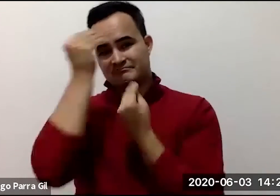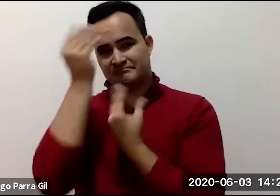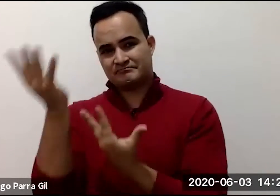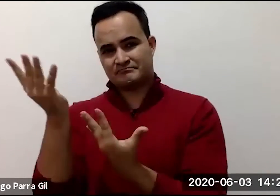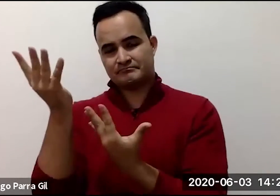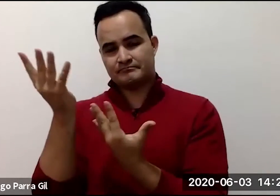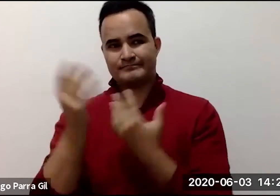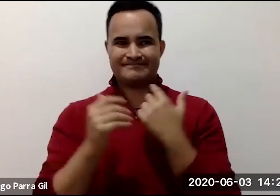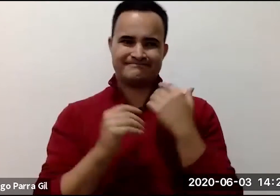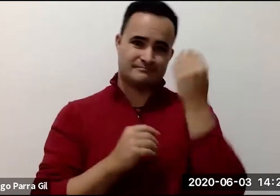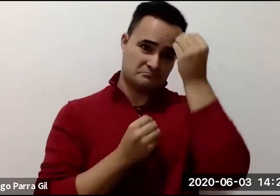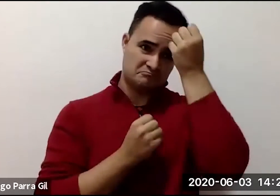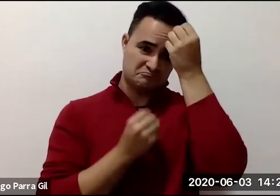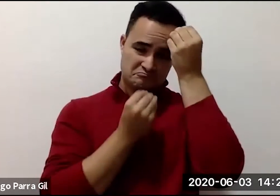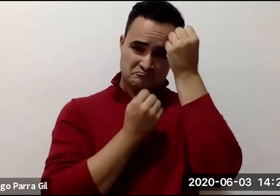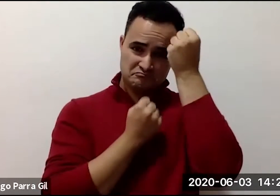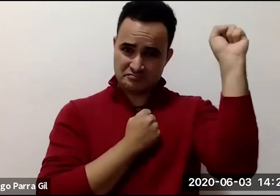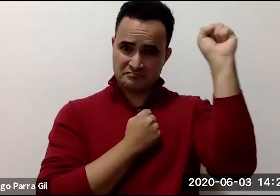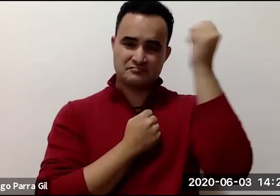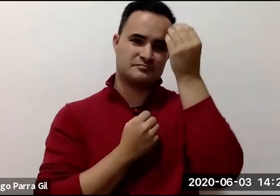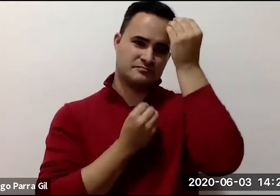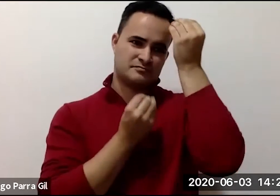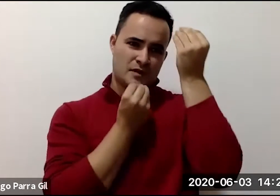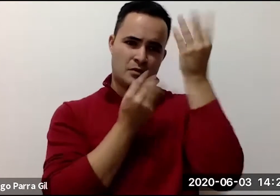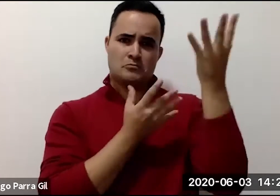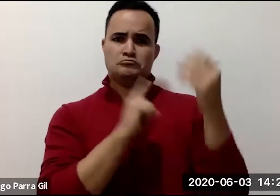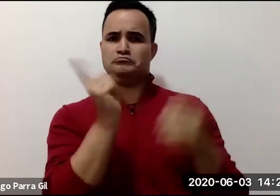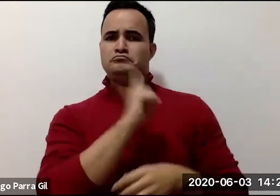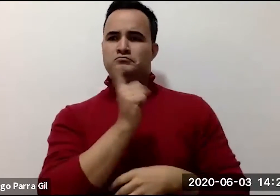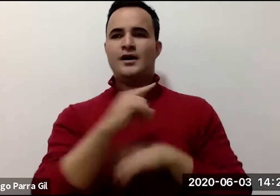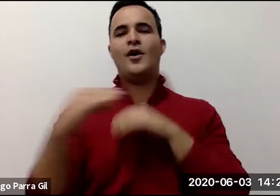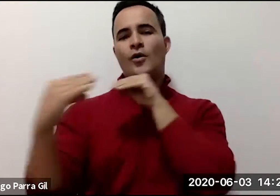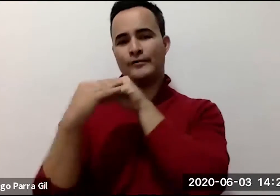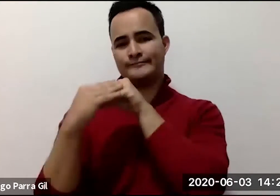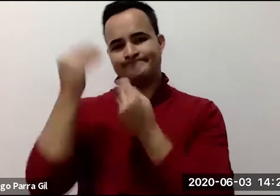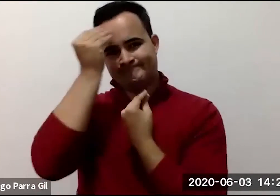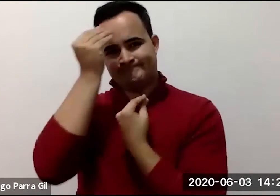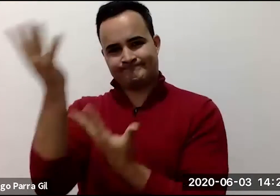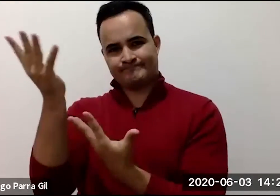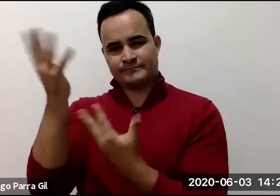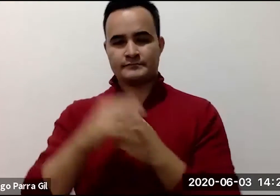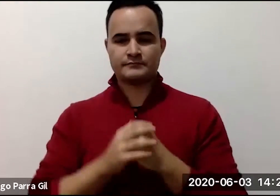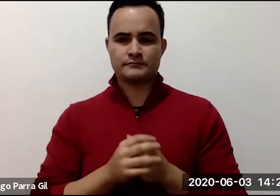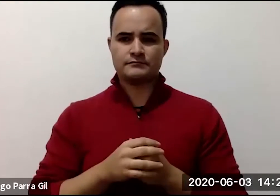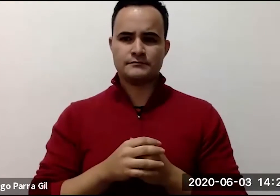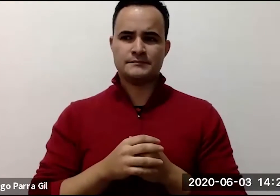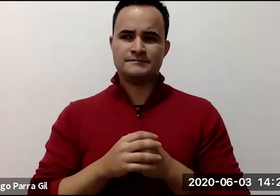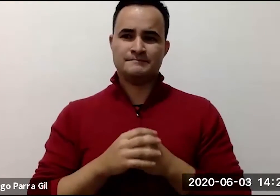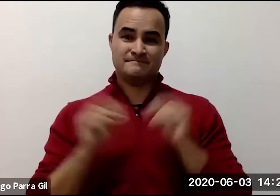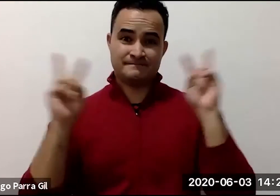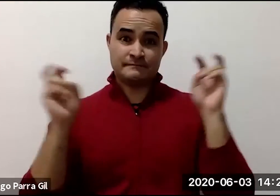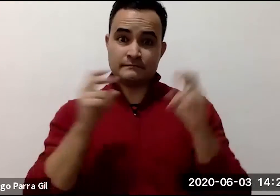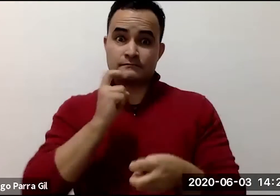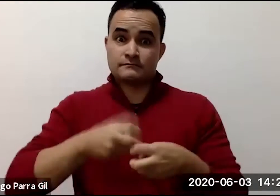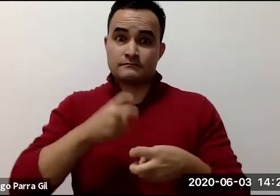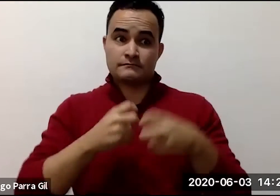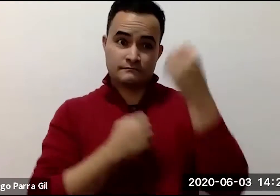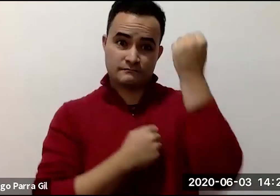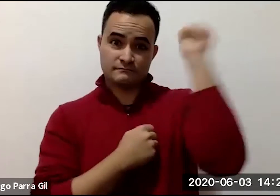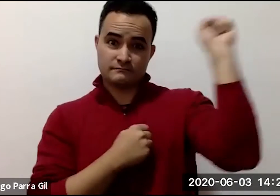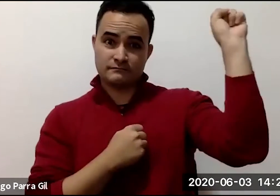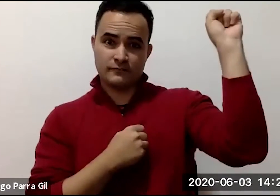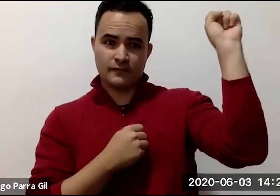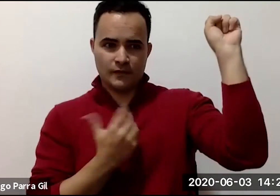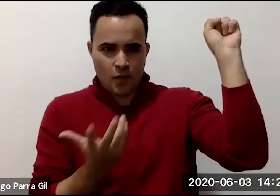algo difícil desobedecer la norma, en tanto que tenemos este referente de que tenemos que pasar las materias, tenemos